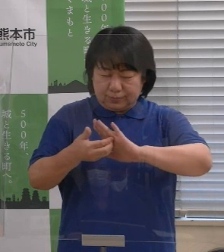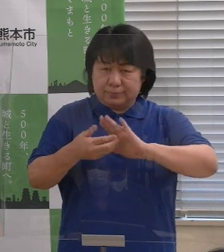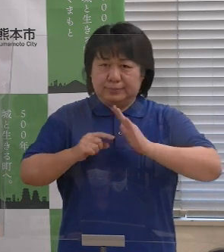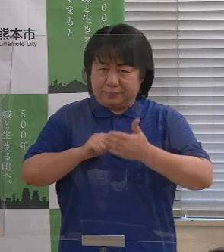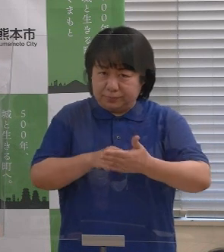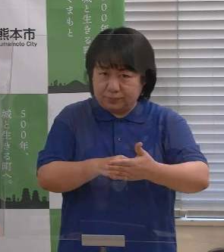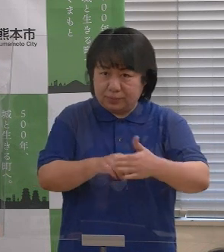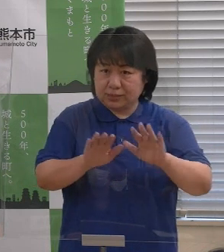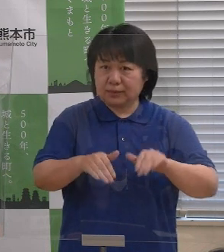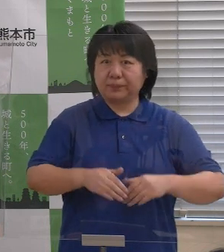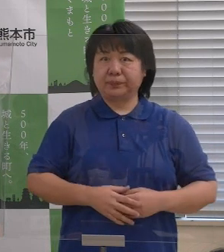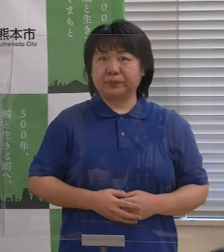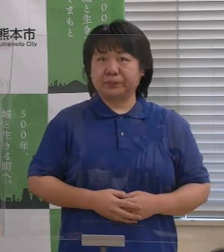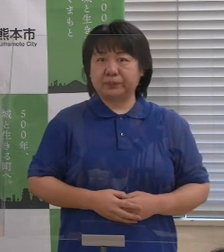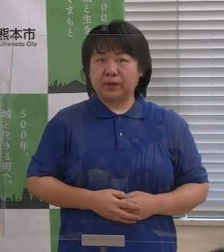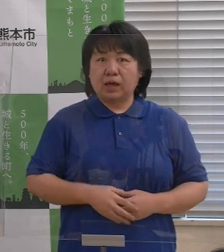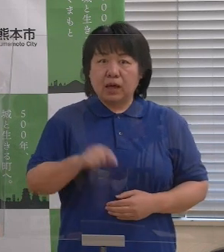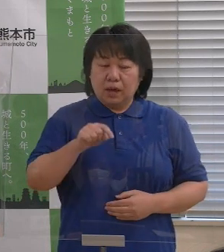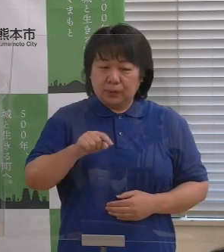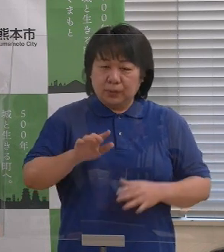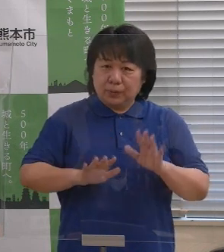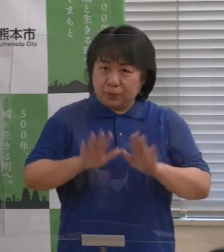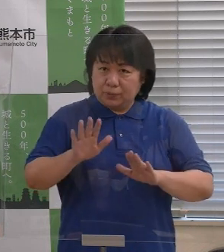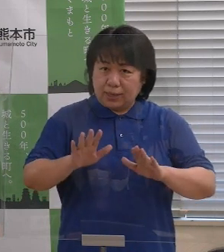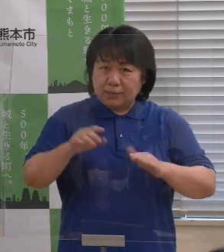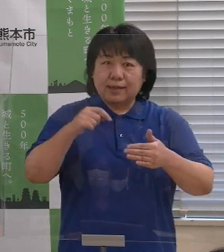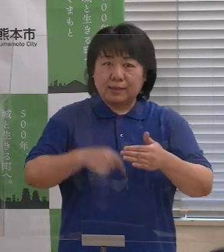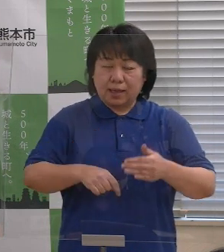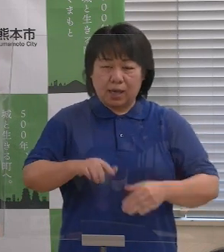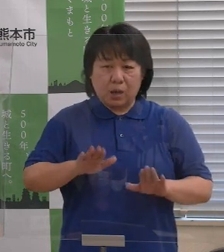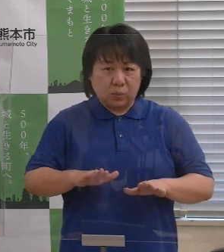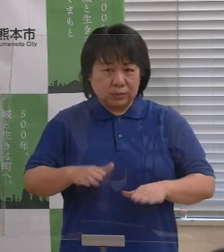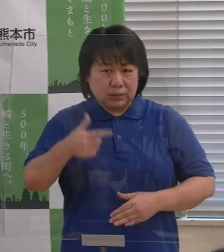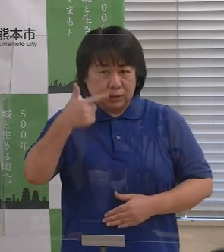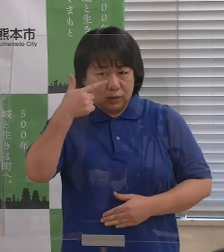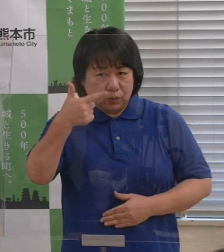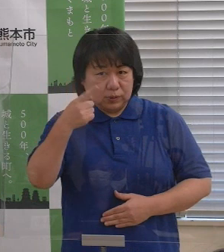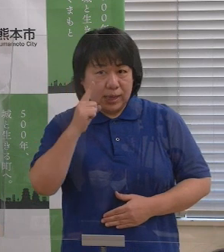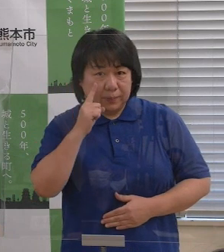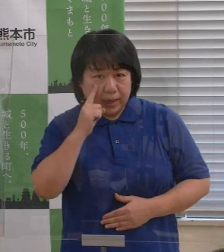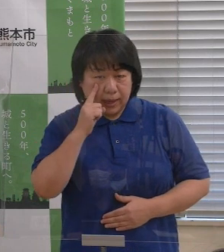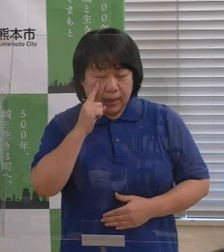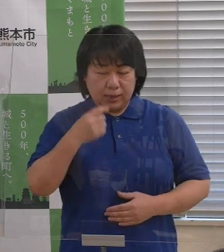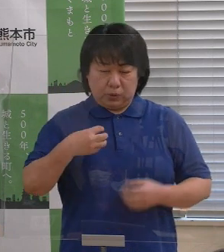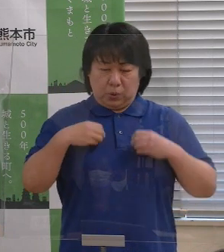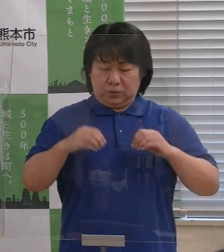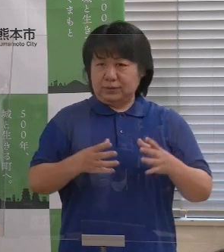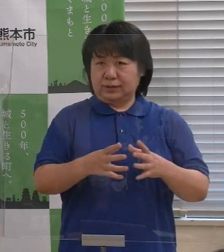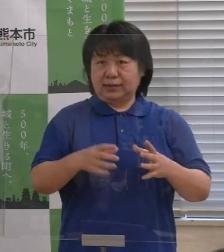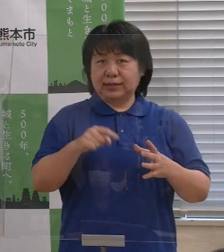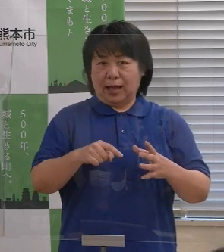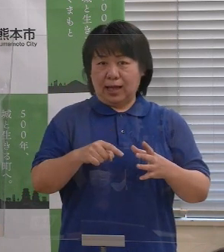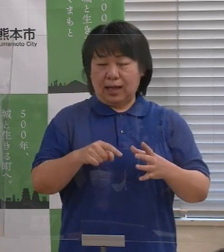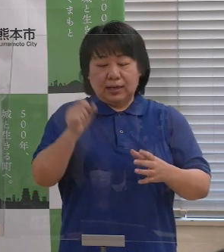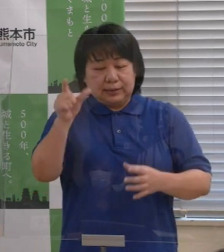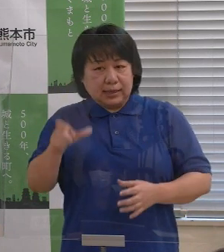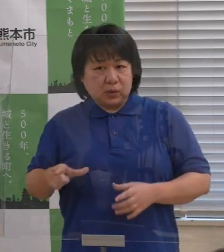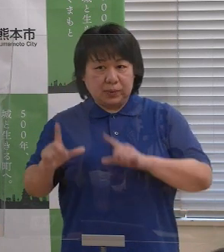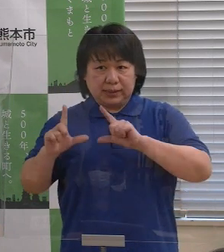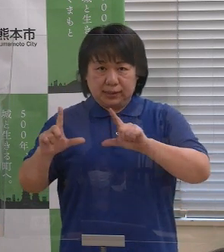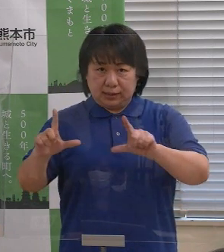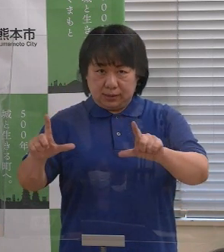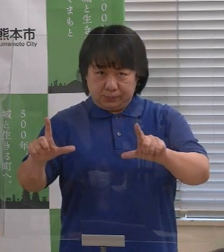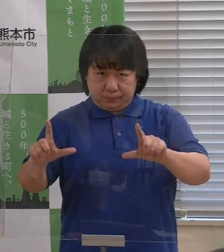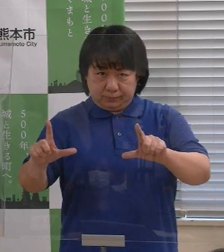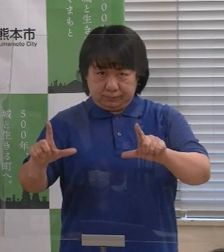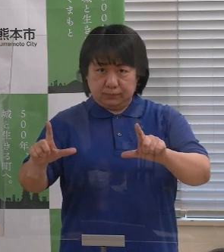ところでございます。このような中、本市6例目のクラスター、月曜日に発表させて公表